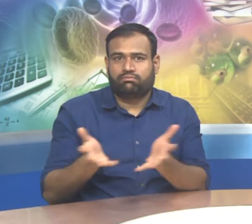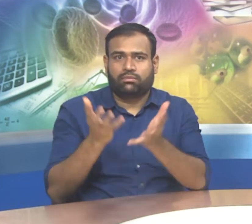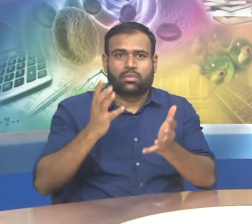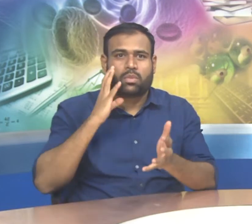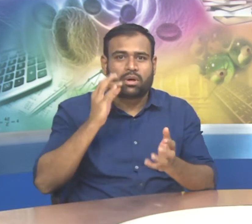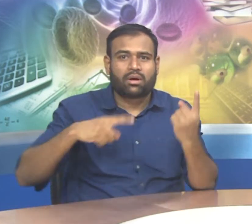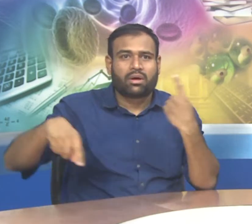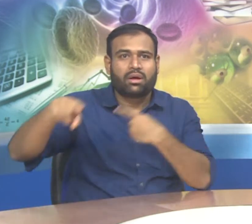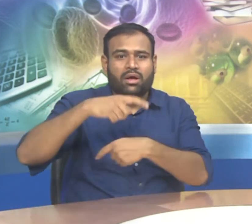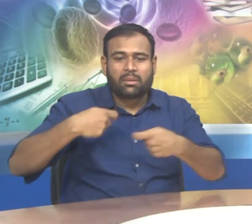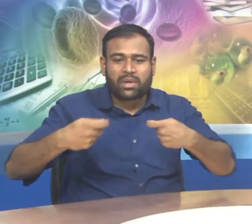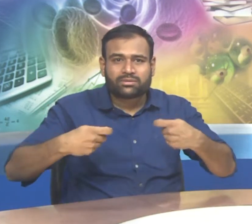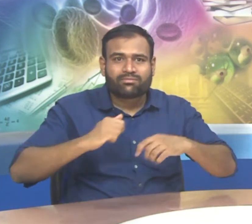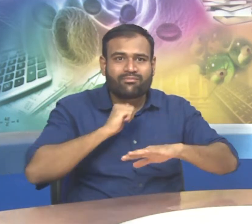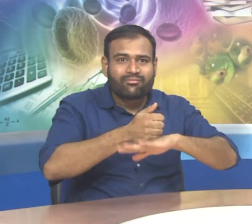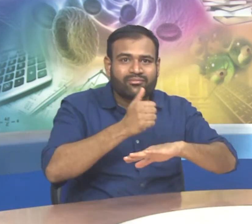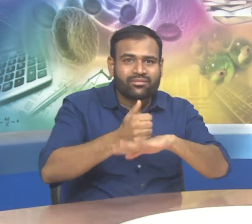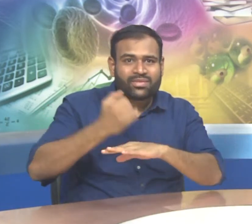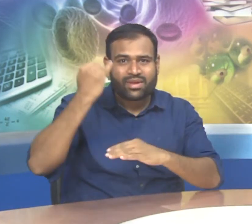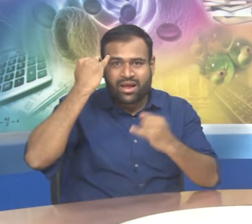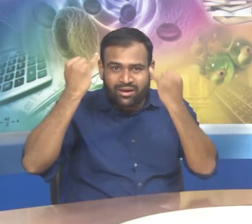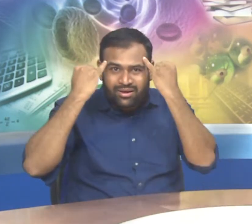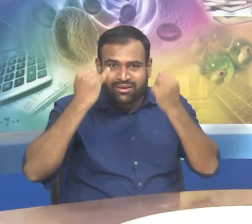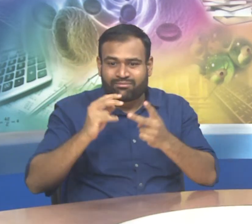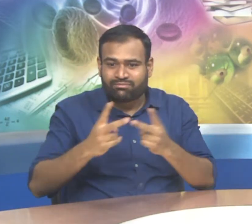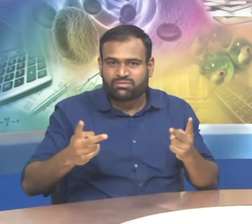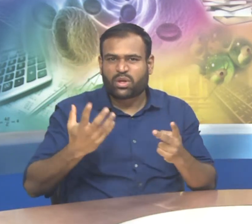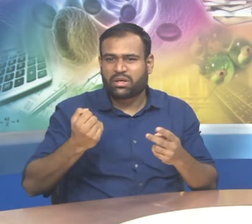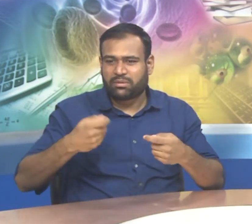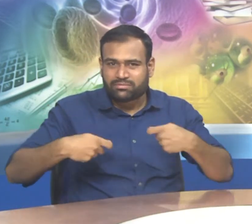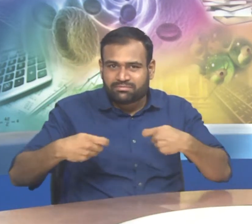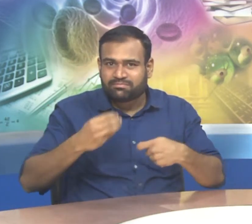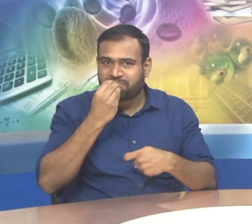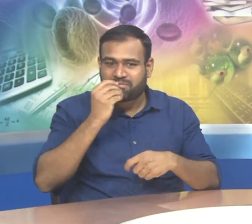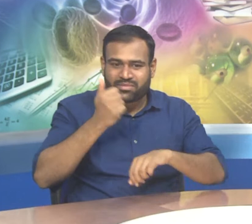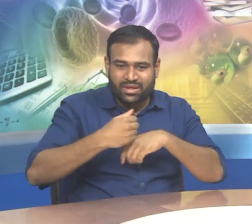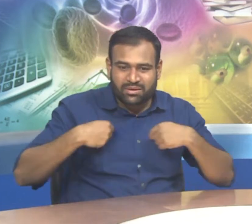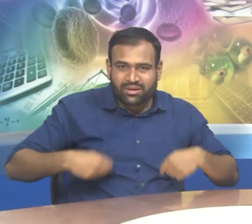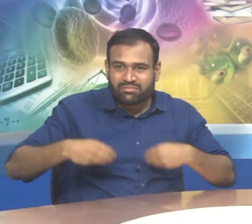that help in exchange of goods and services.